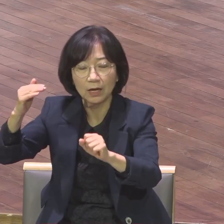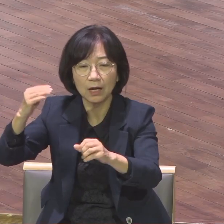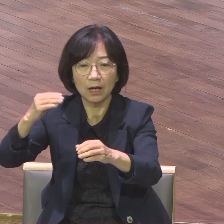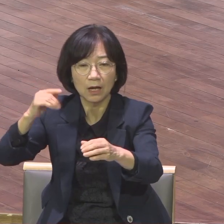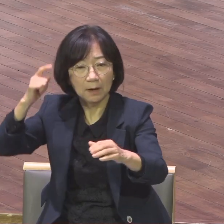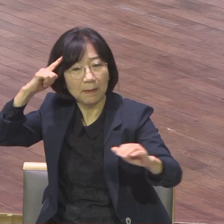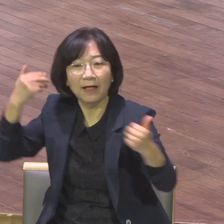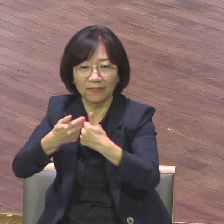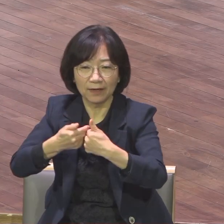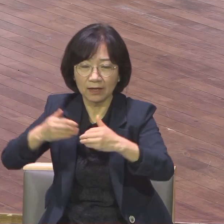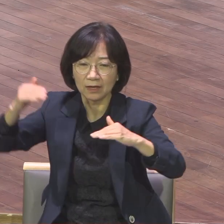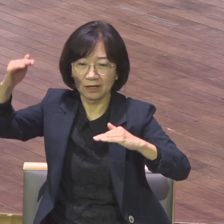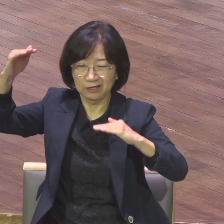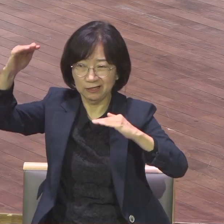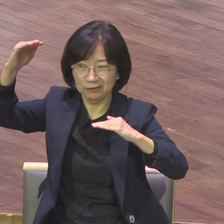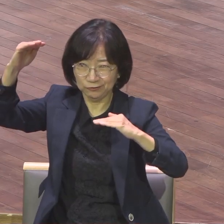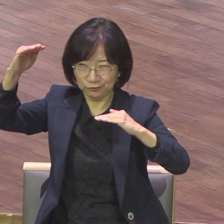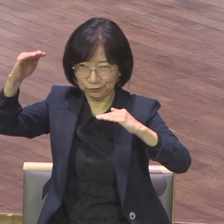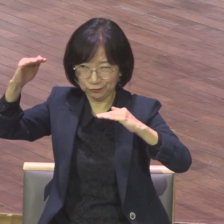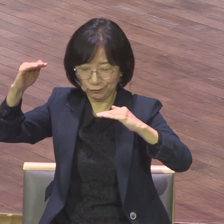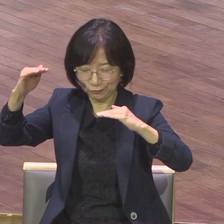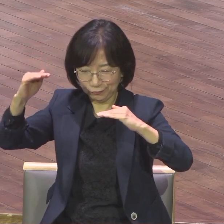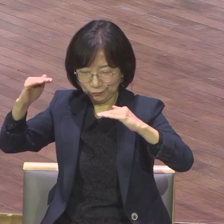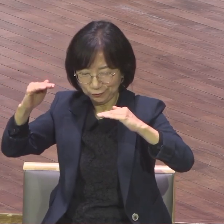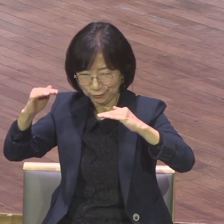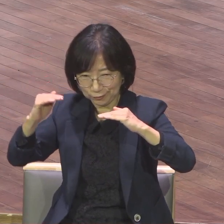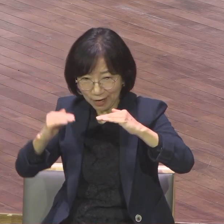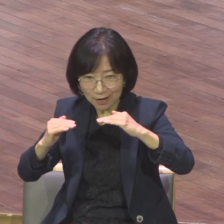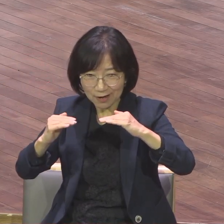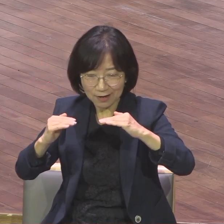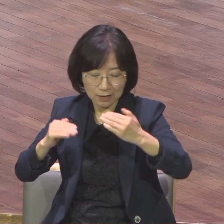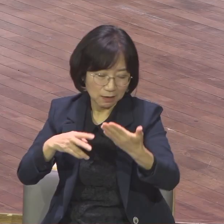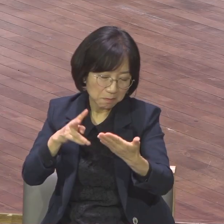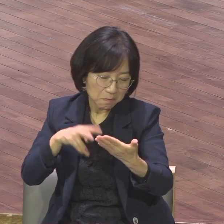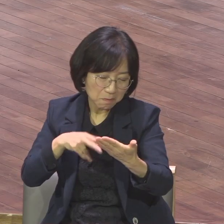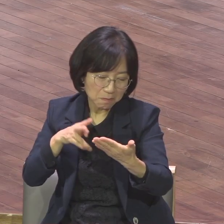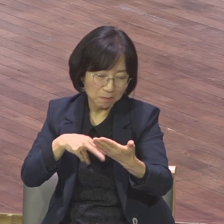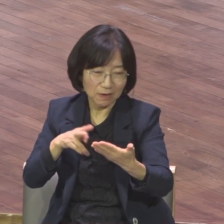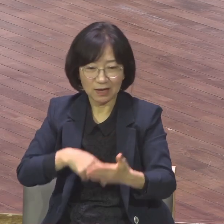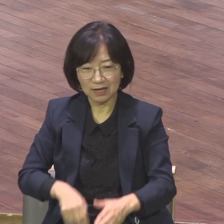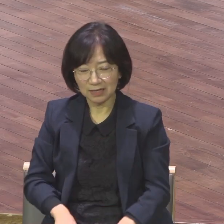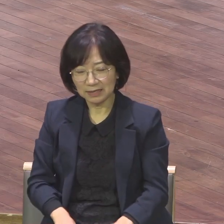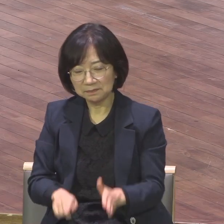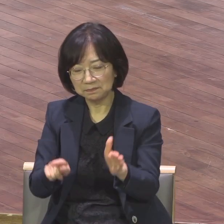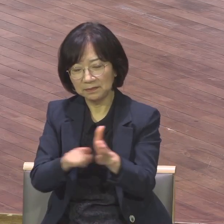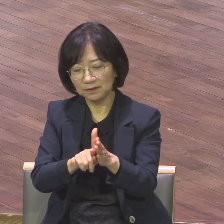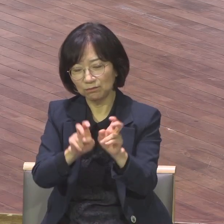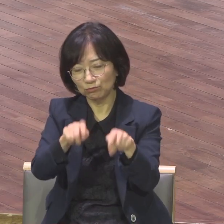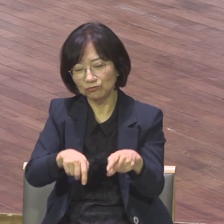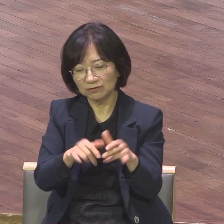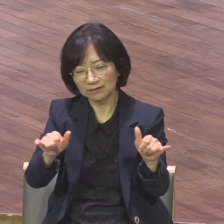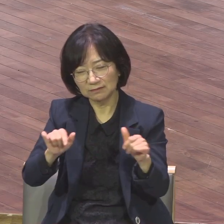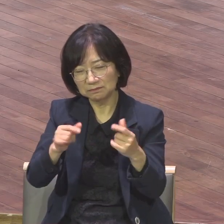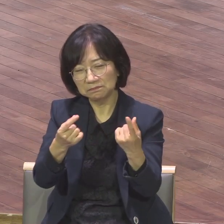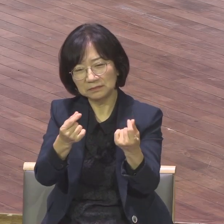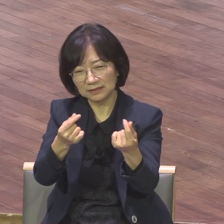이해될 만한 것만 수용하고 이해 안 되는 거 수용 안 해요. 그 불신자지요. 종교인이죠.